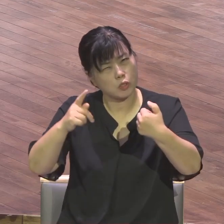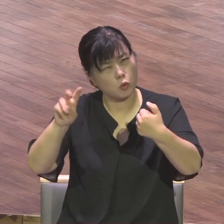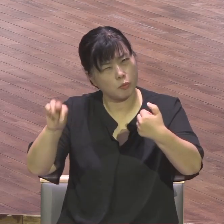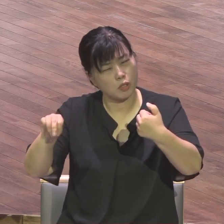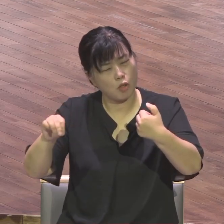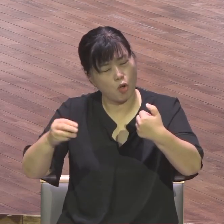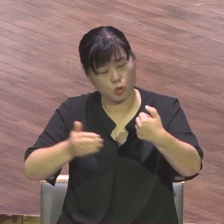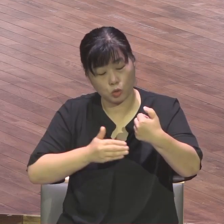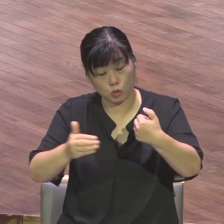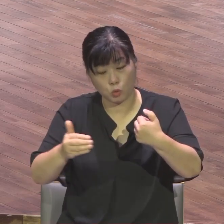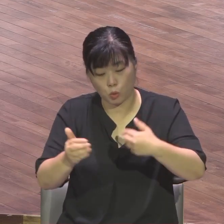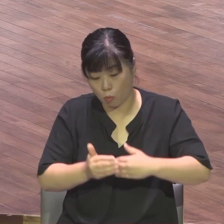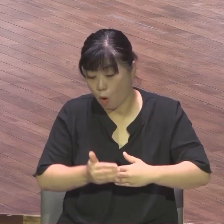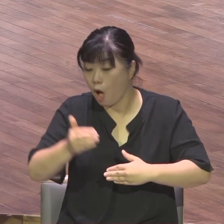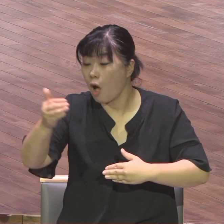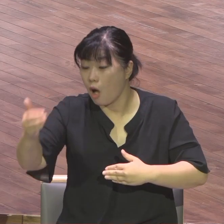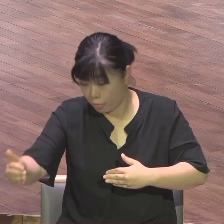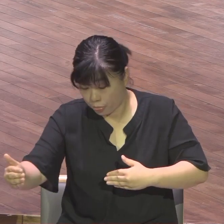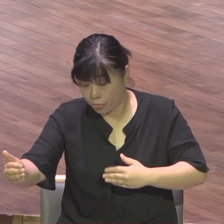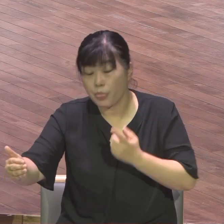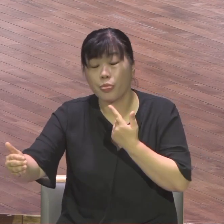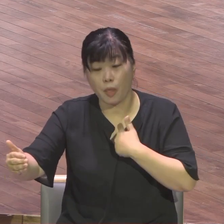그랬는데